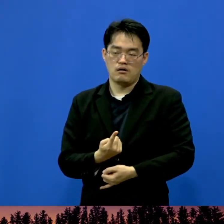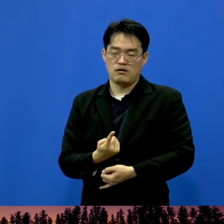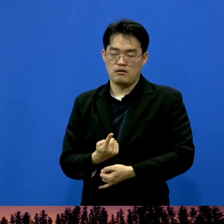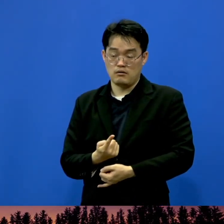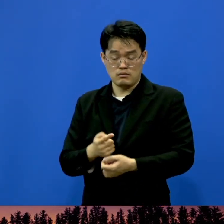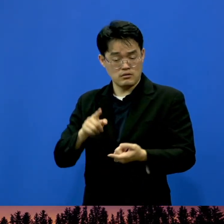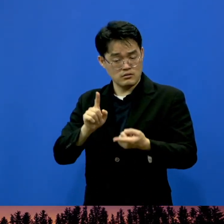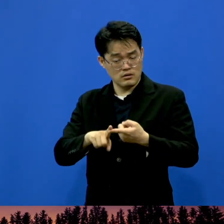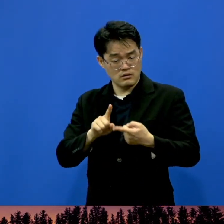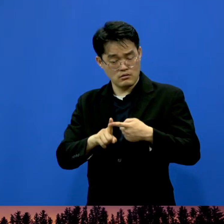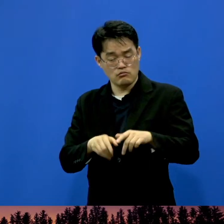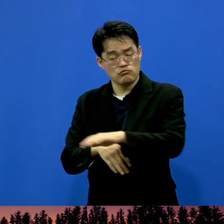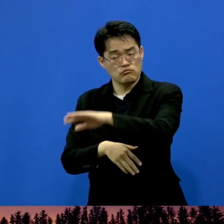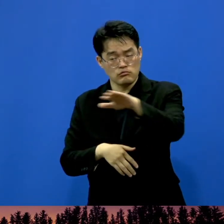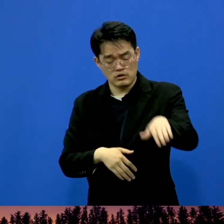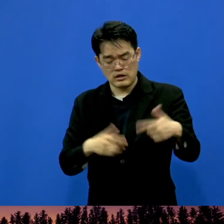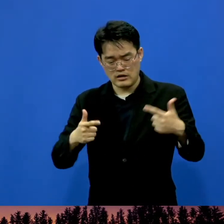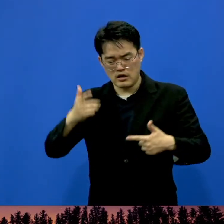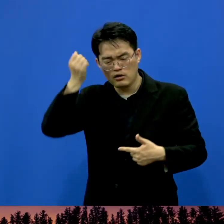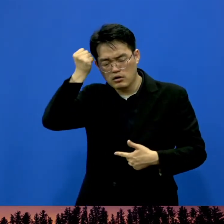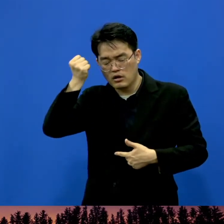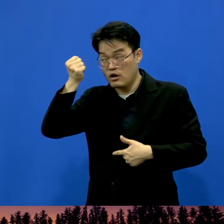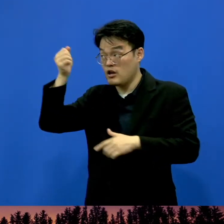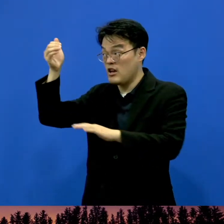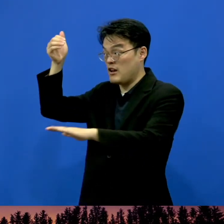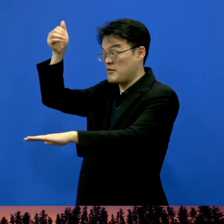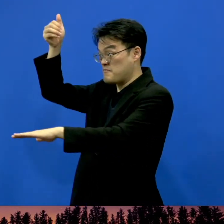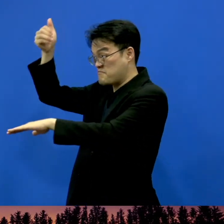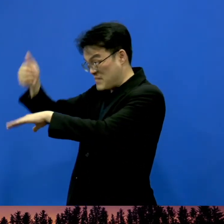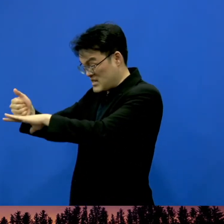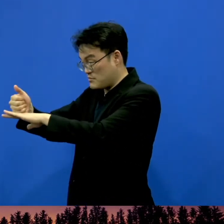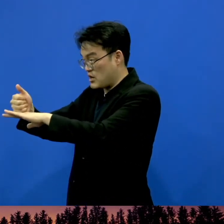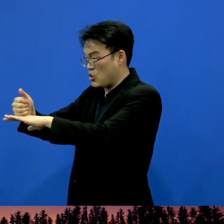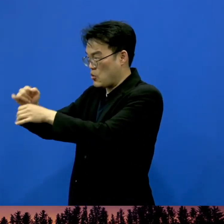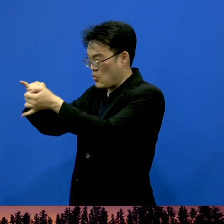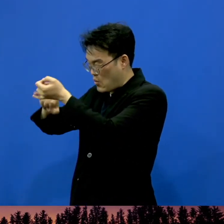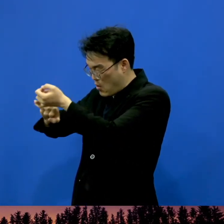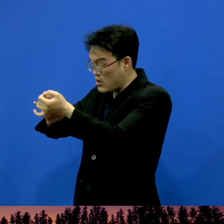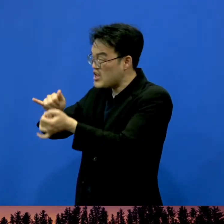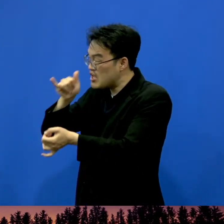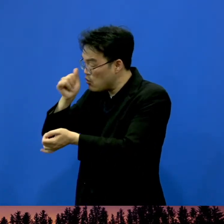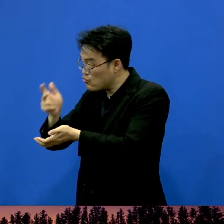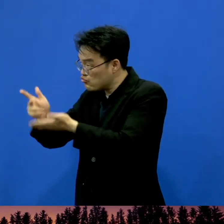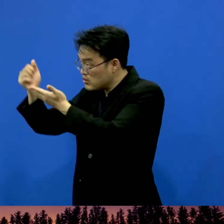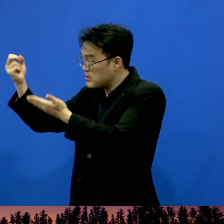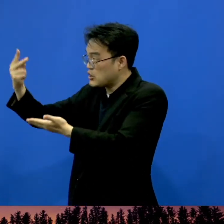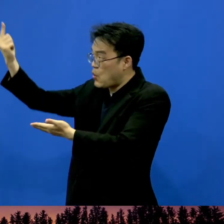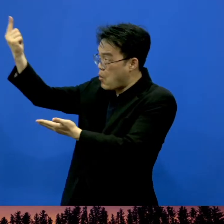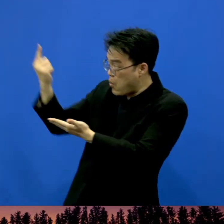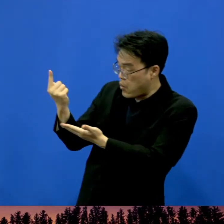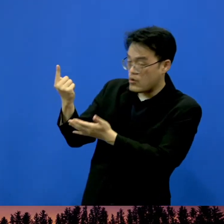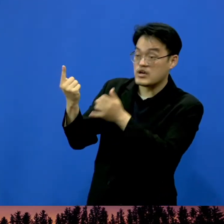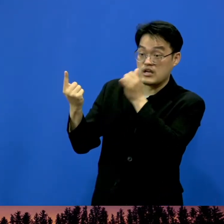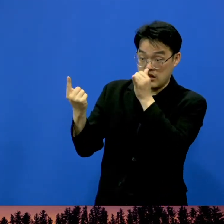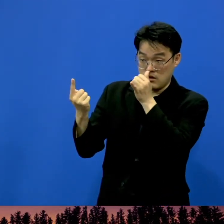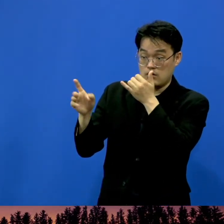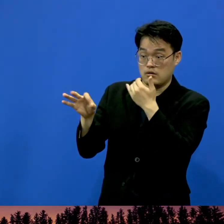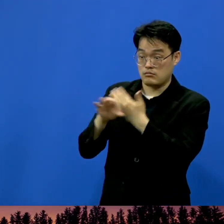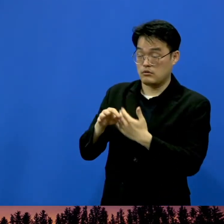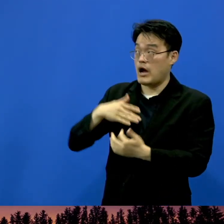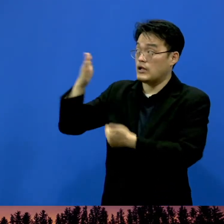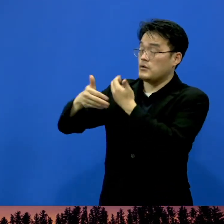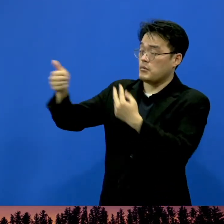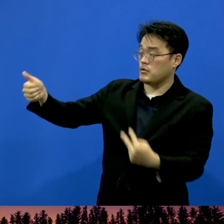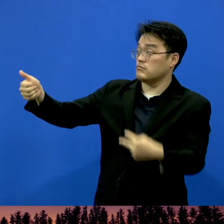비유예요. 이 비유의 핵심은 종말론. 우리의 역사의 마지막이 오고 주님이 오시는 날이 오고 우리가 하나님 앞에 설 때가